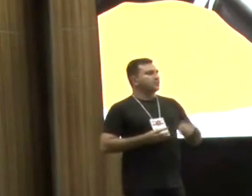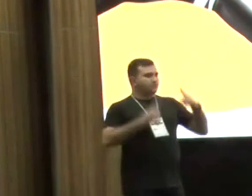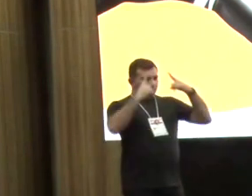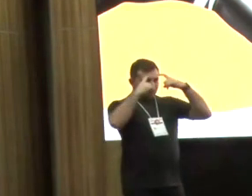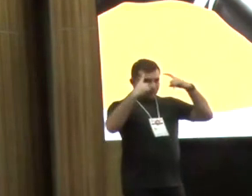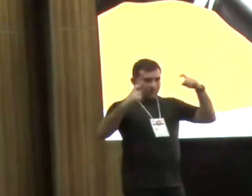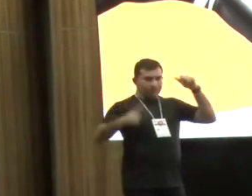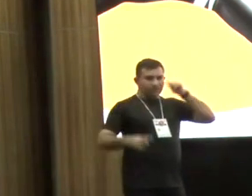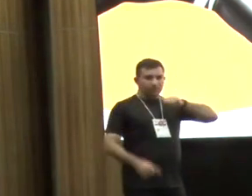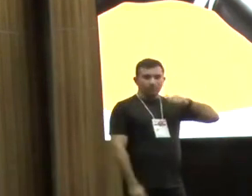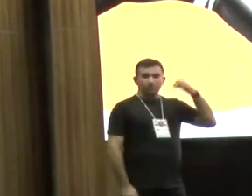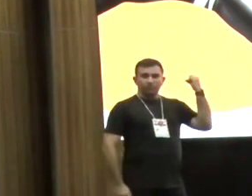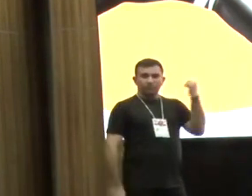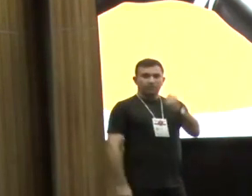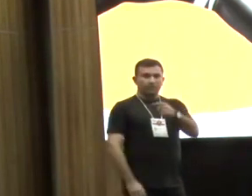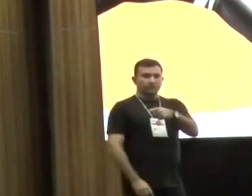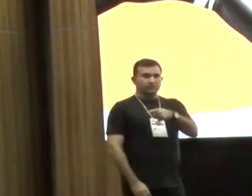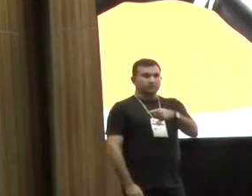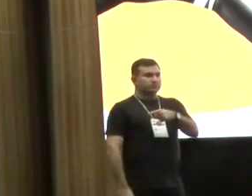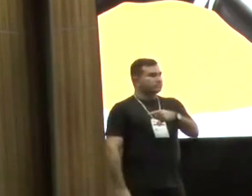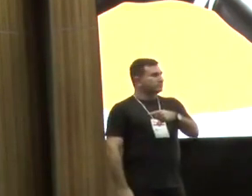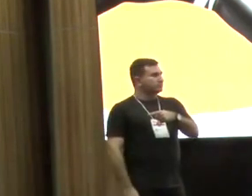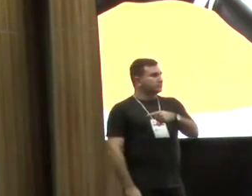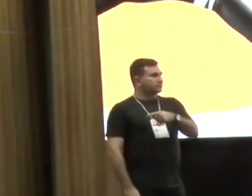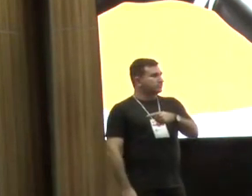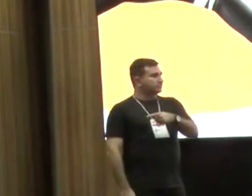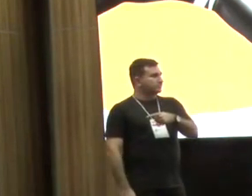Violência contra a mulher.